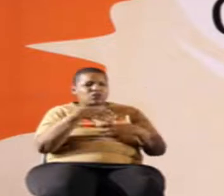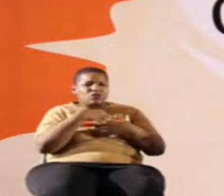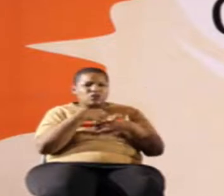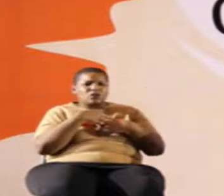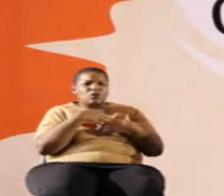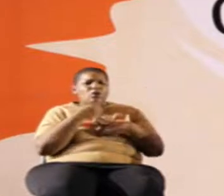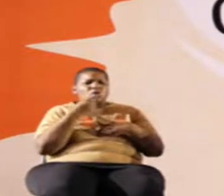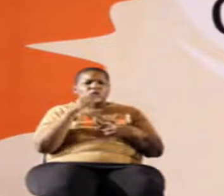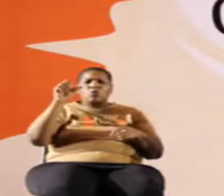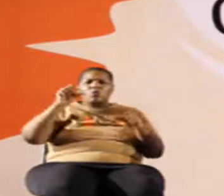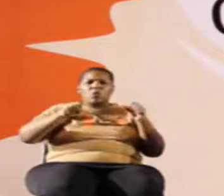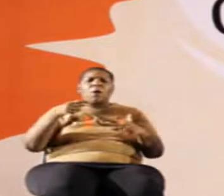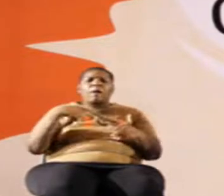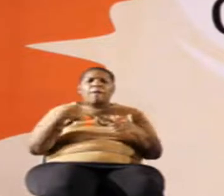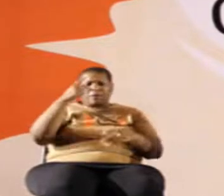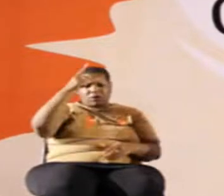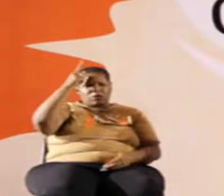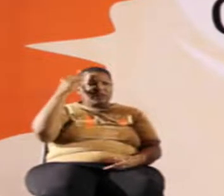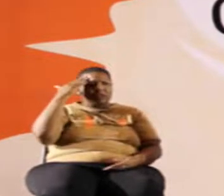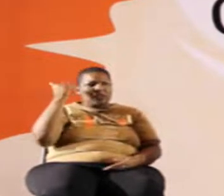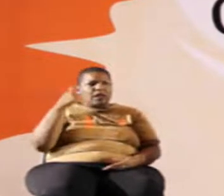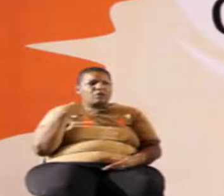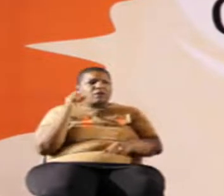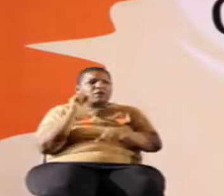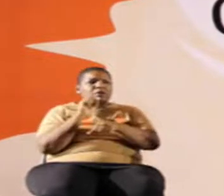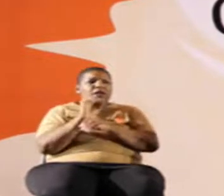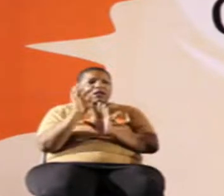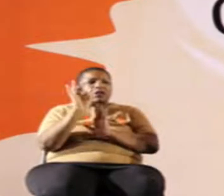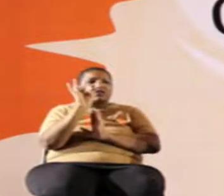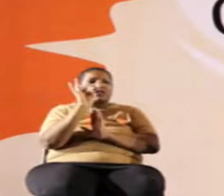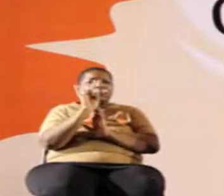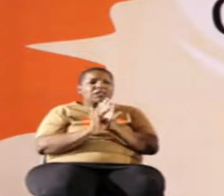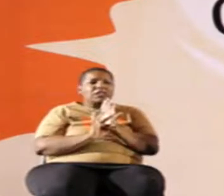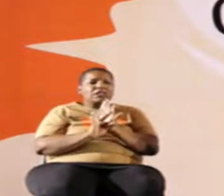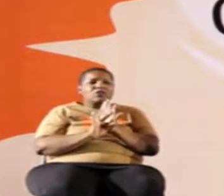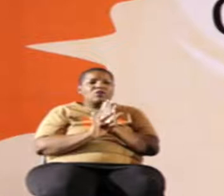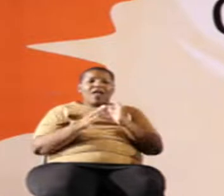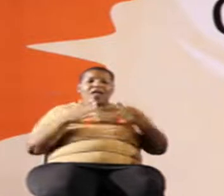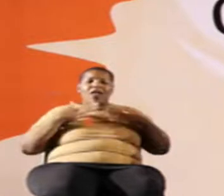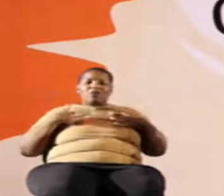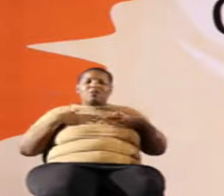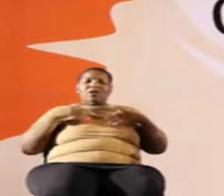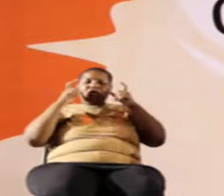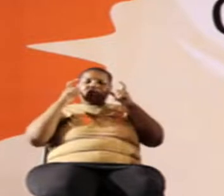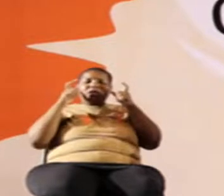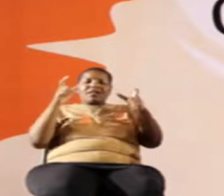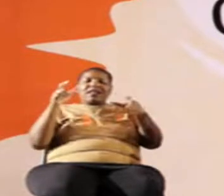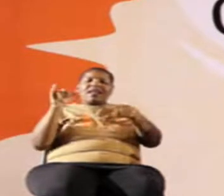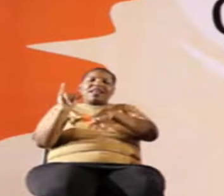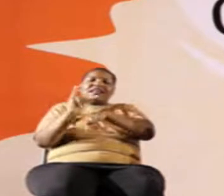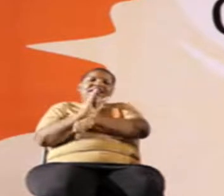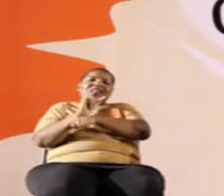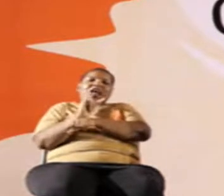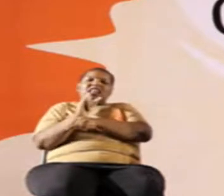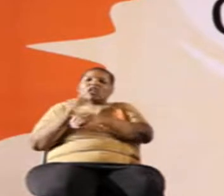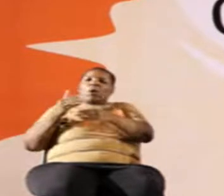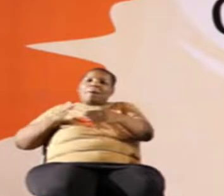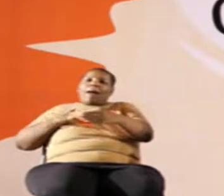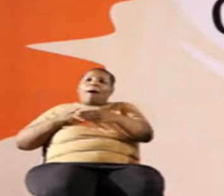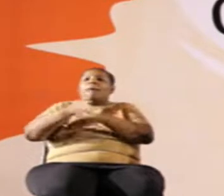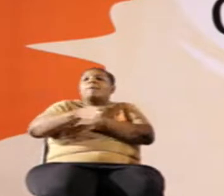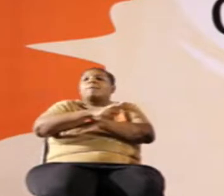e todo mundo sabe. E ela para no texto e fala, a mim o que interessa são as estratégias para romper com isso,